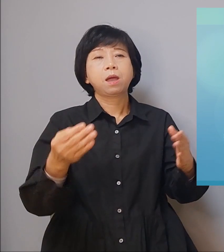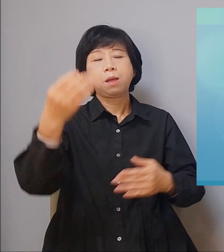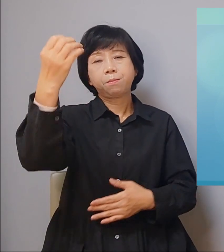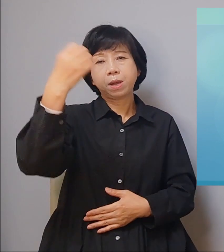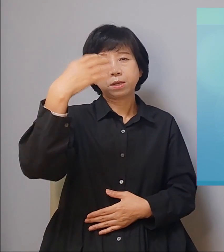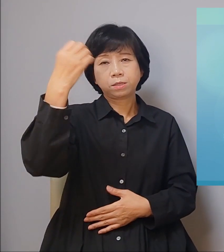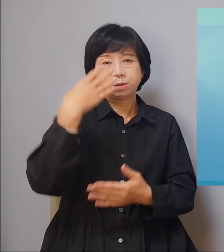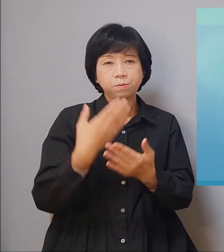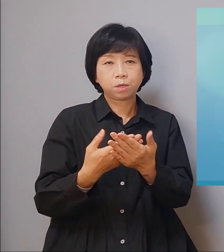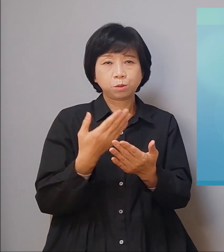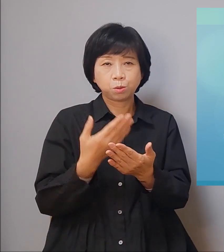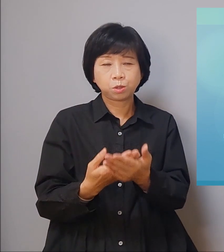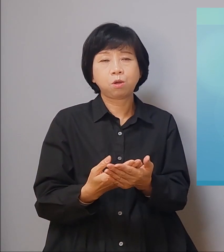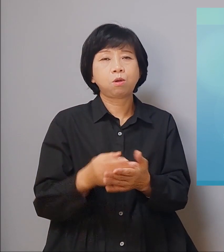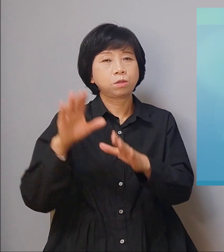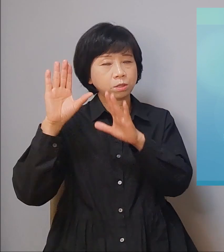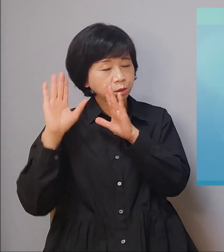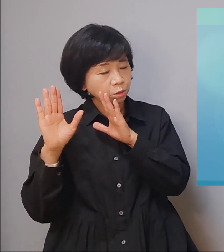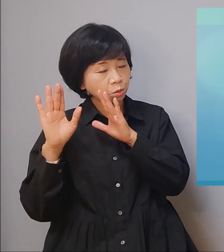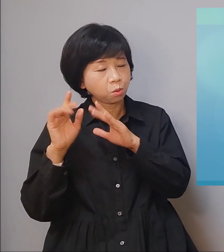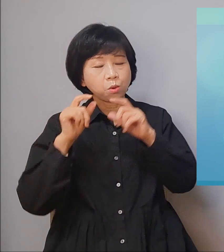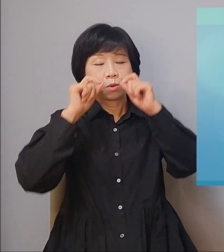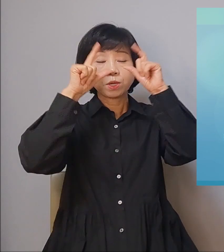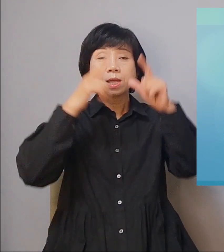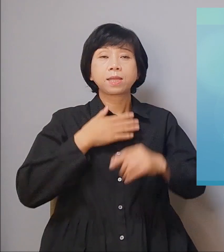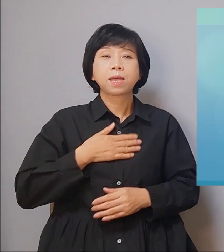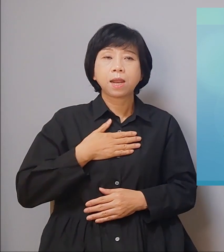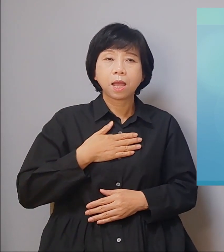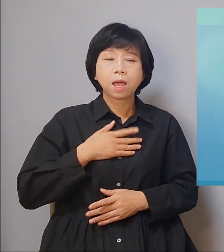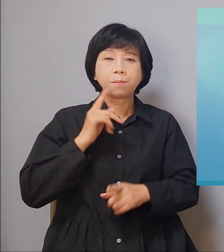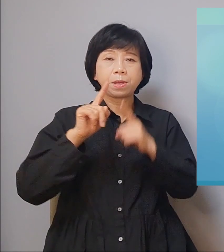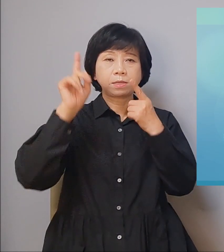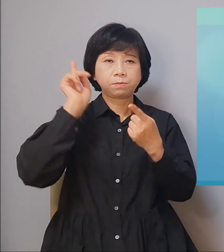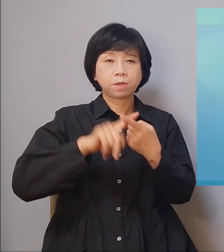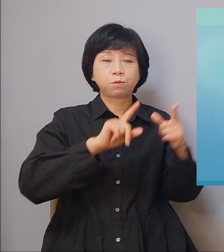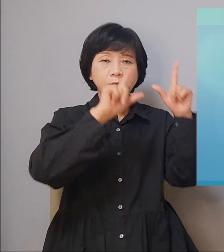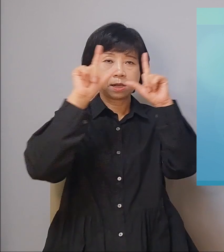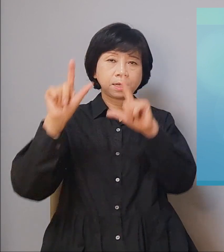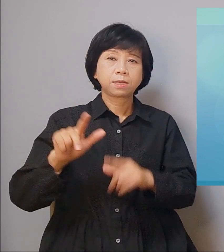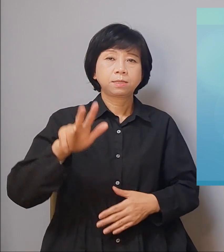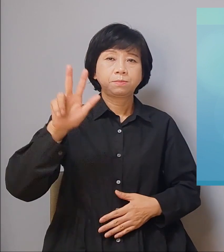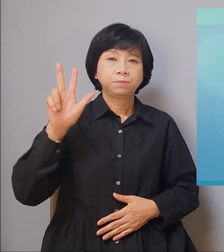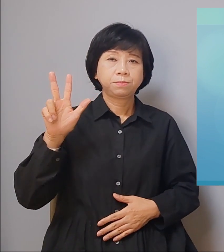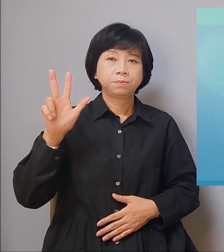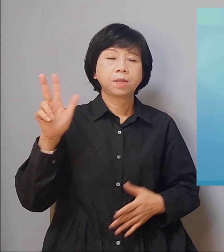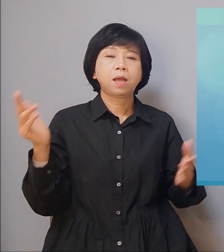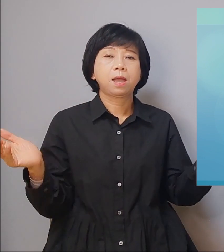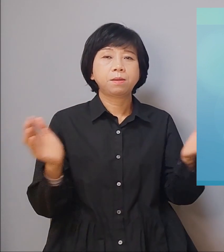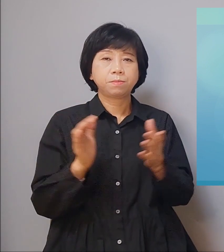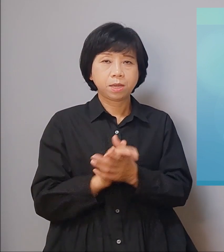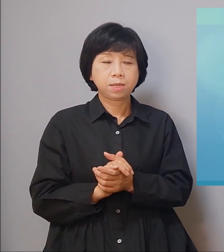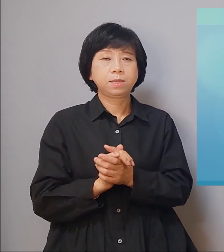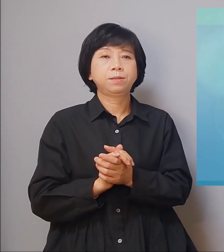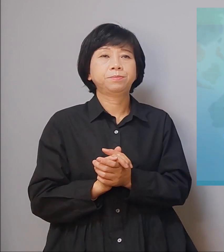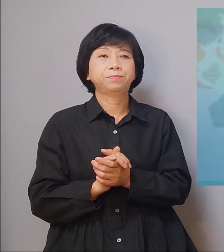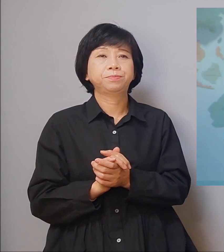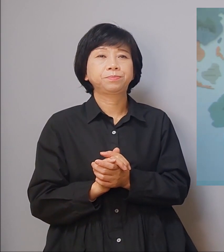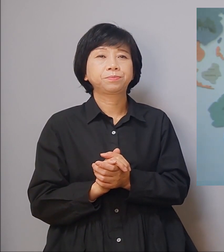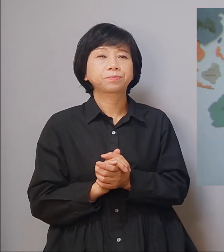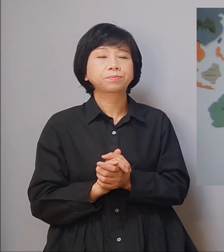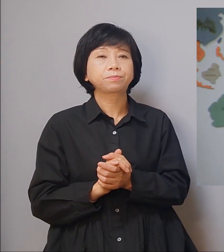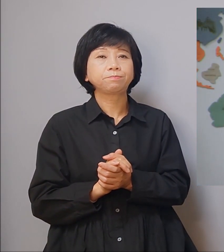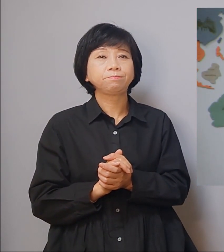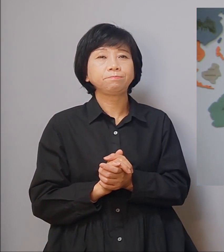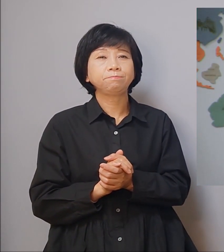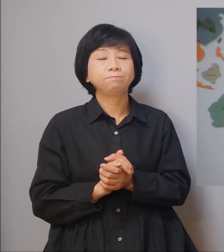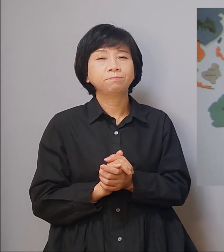엽니다. 말씀하여 주옵소서. 듣고 깨닫고 말씀대로 살겠습니다. 아멘.